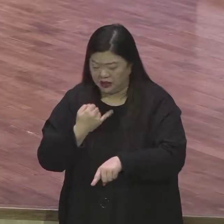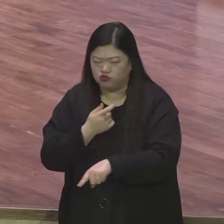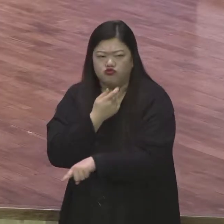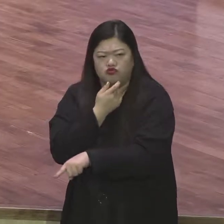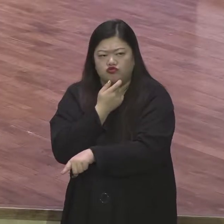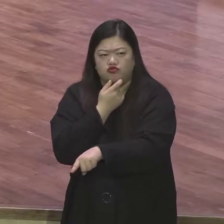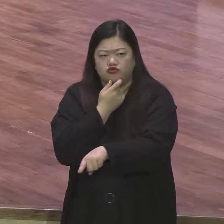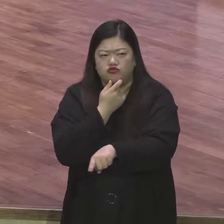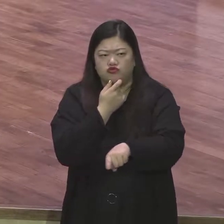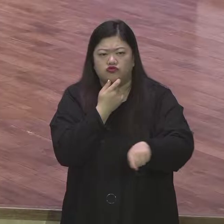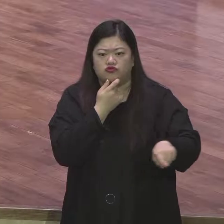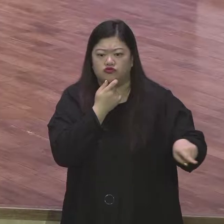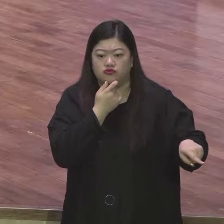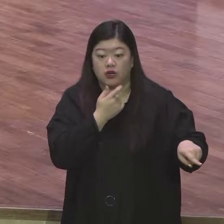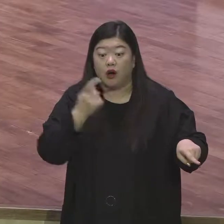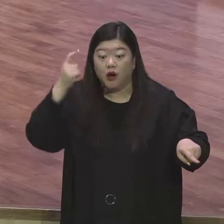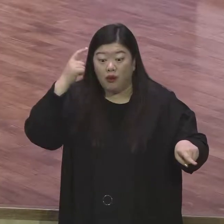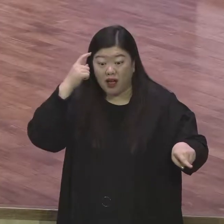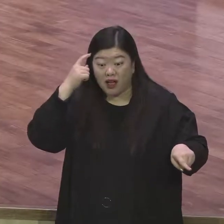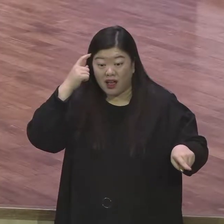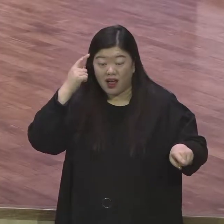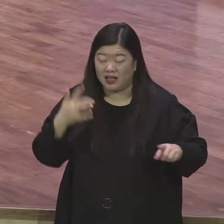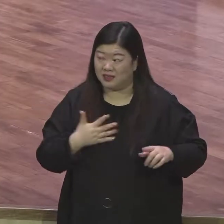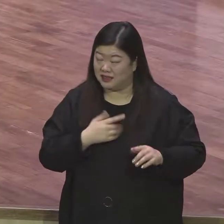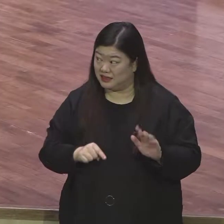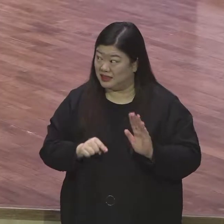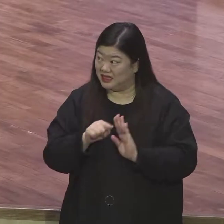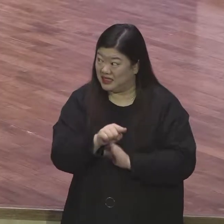자기 유익만을 추구하는